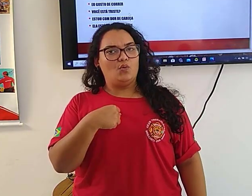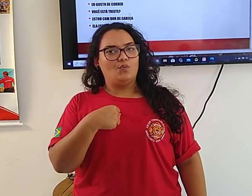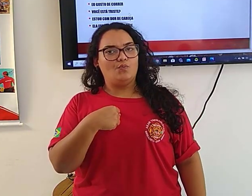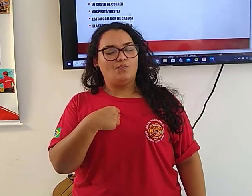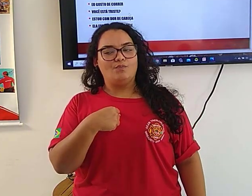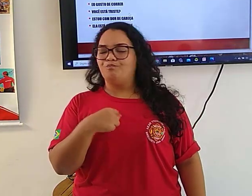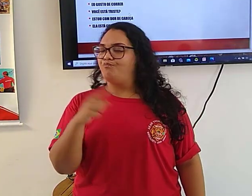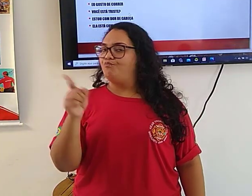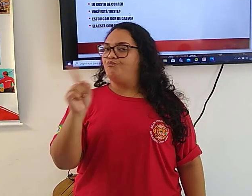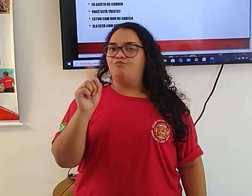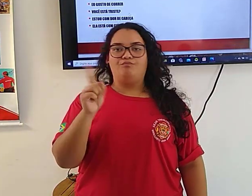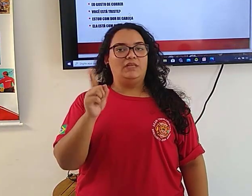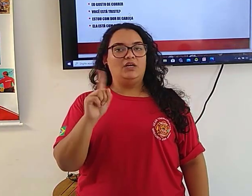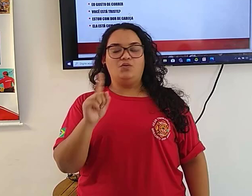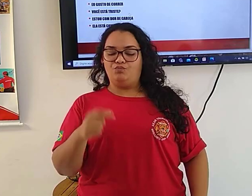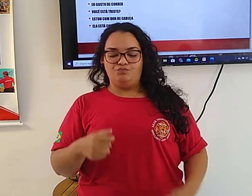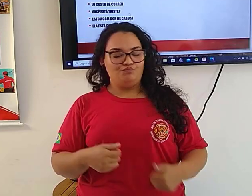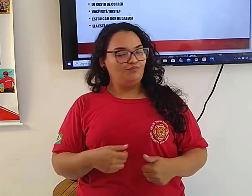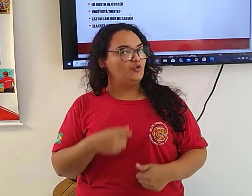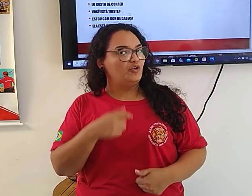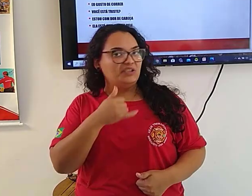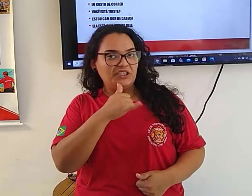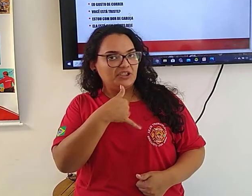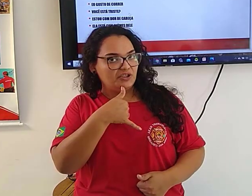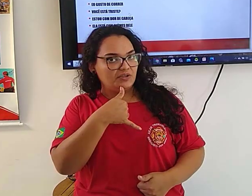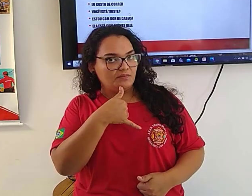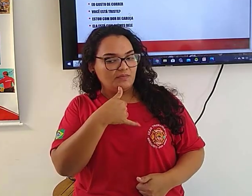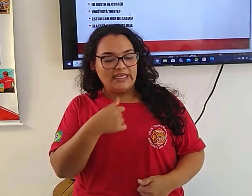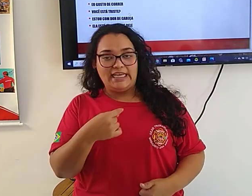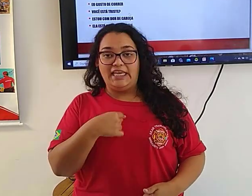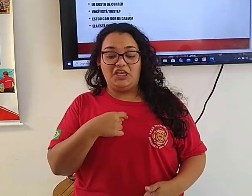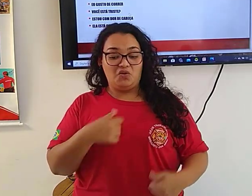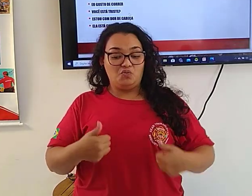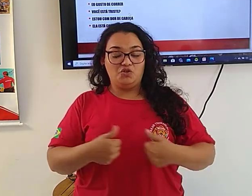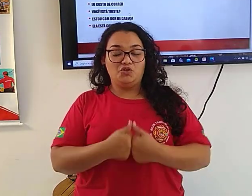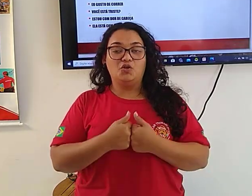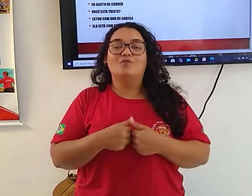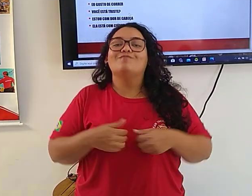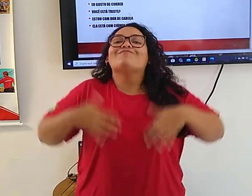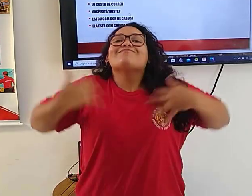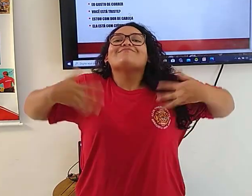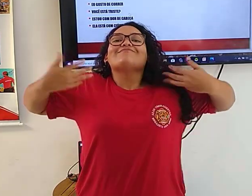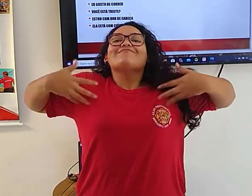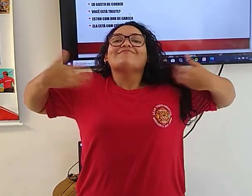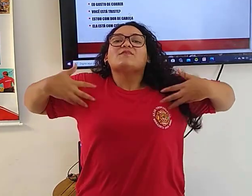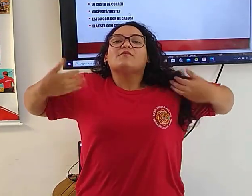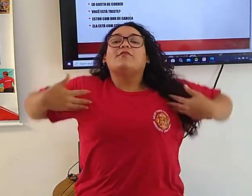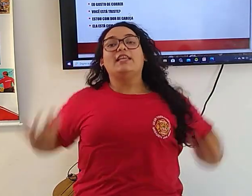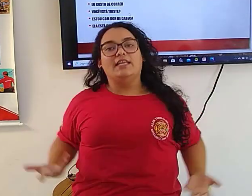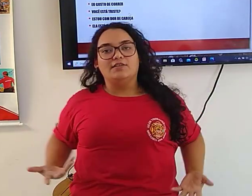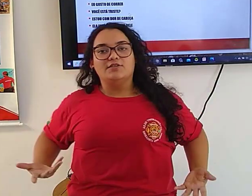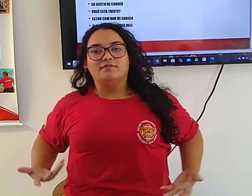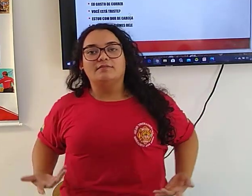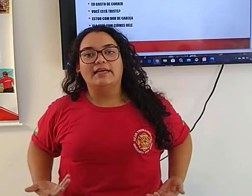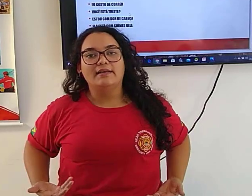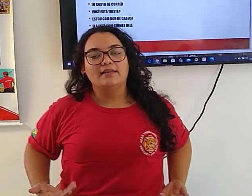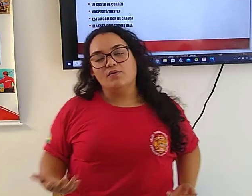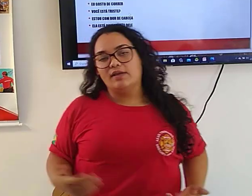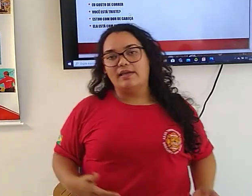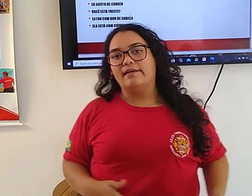eu não estou triste. Eu estou feliz, né? Então, o quê? É